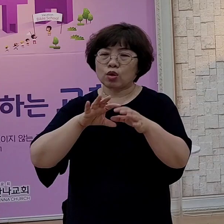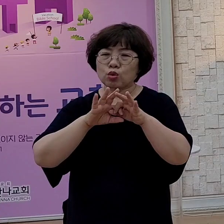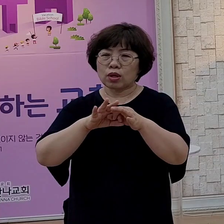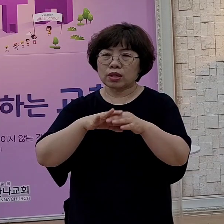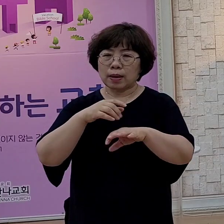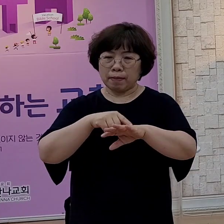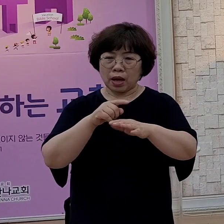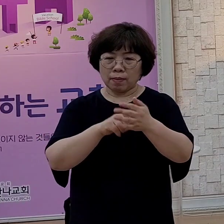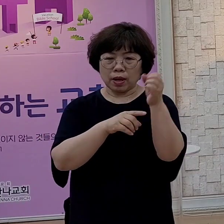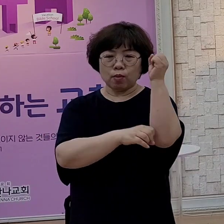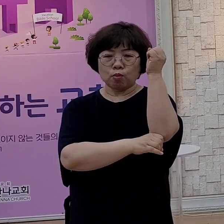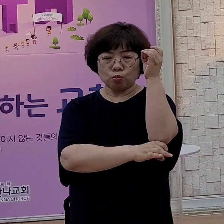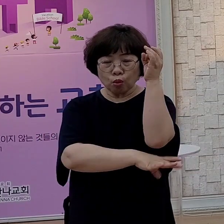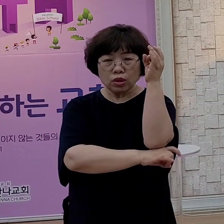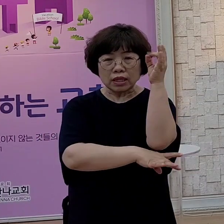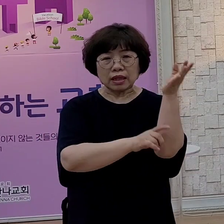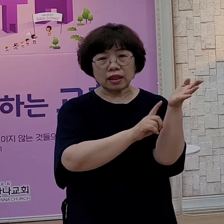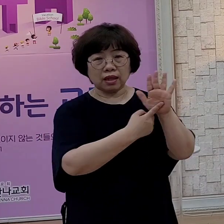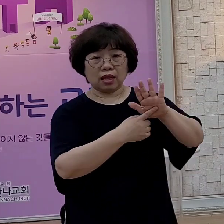한 샘에서